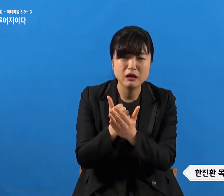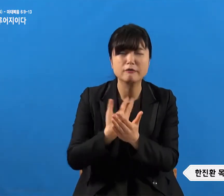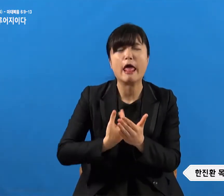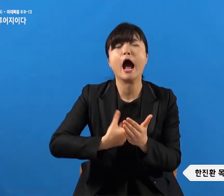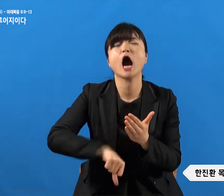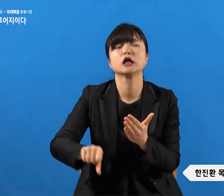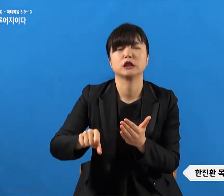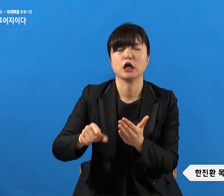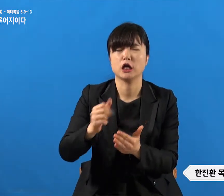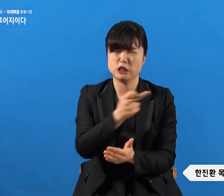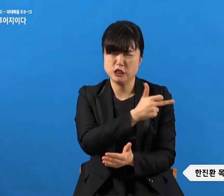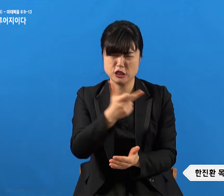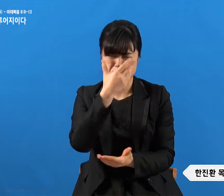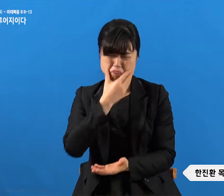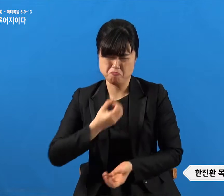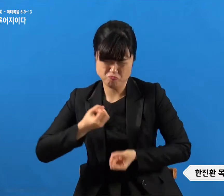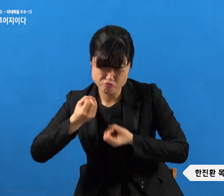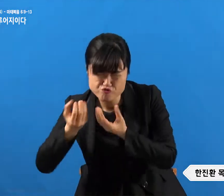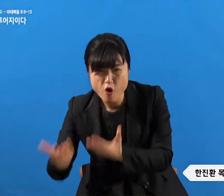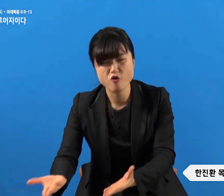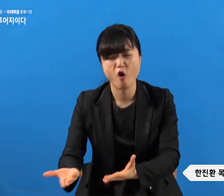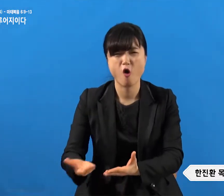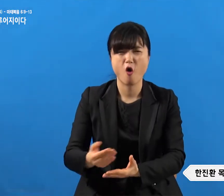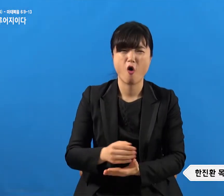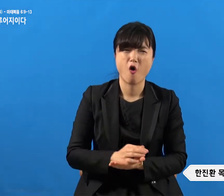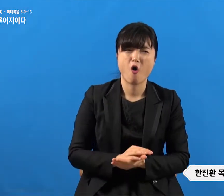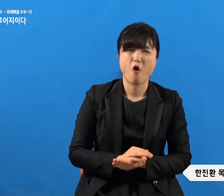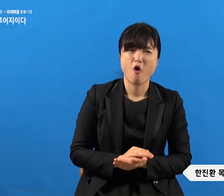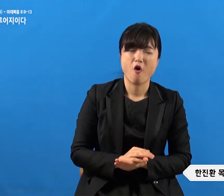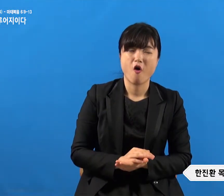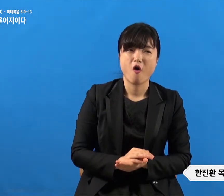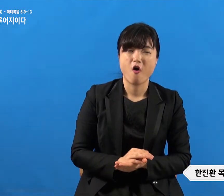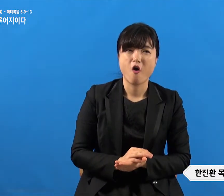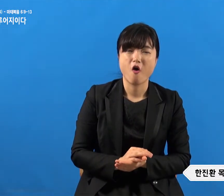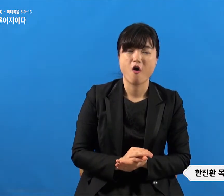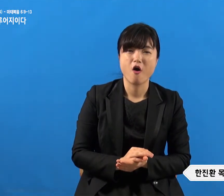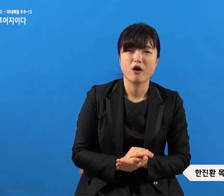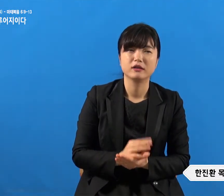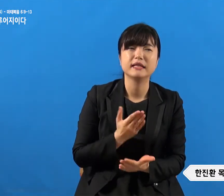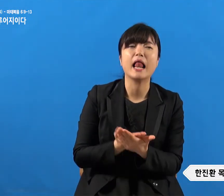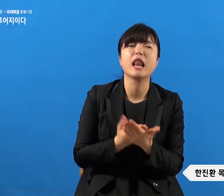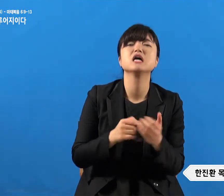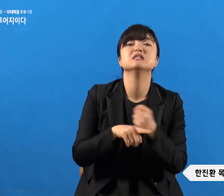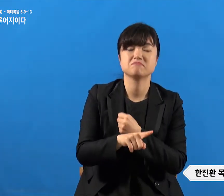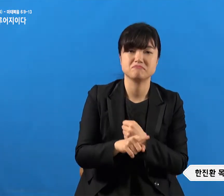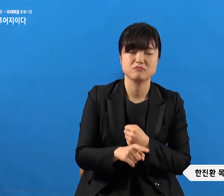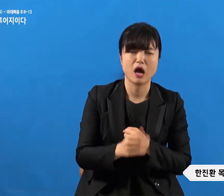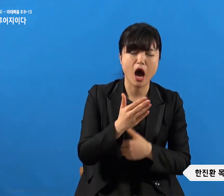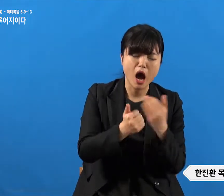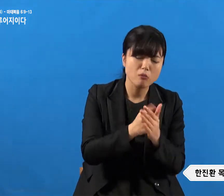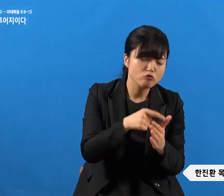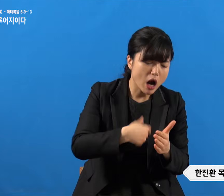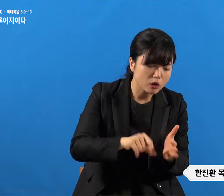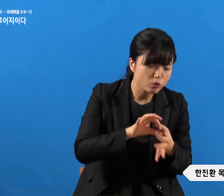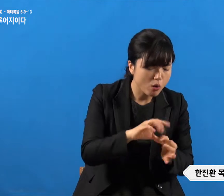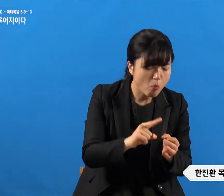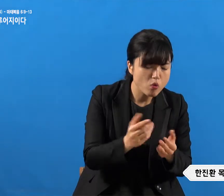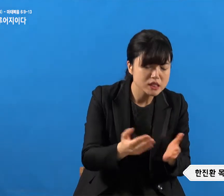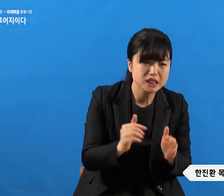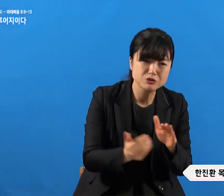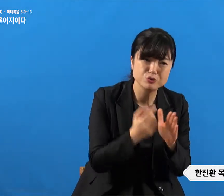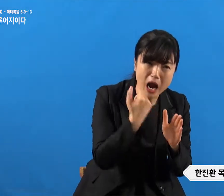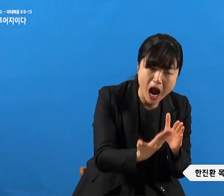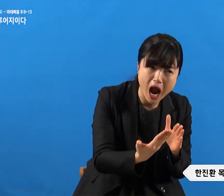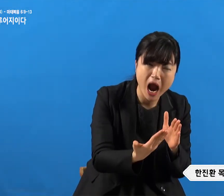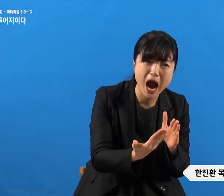하나님께서 내 아들에게 정말로 원하시는 길이 어떤 길일까? 그걸 알기 원하는 것이 아니라